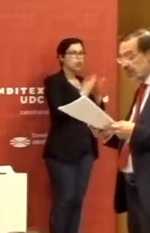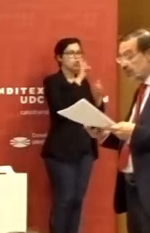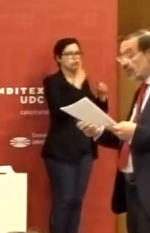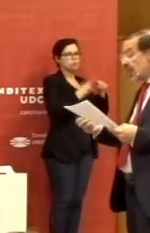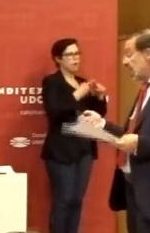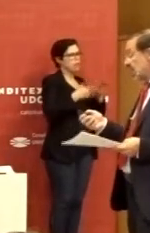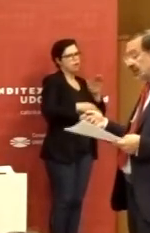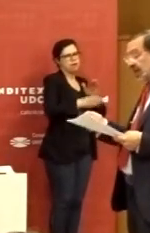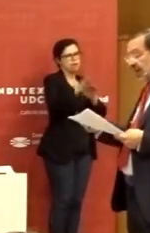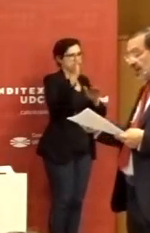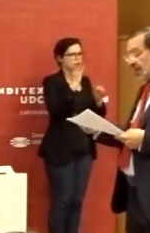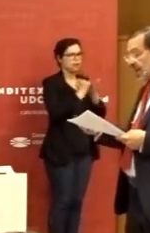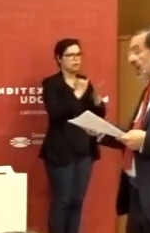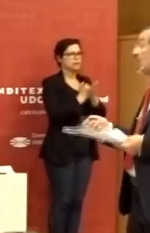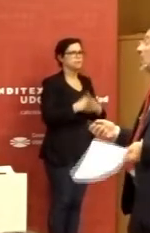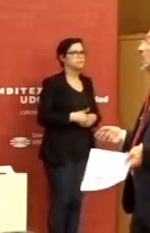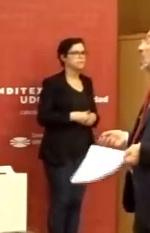sus clases, ¿no? Entre